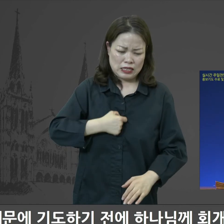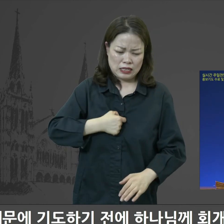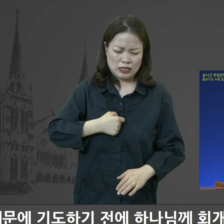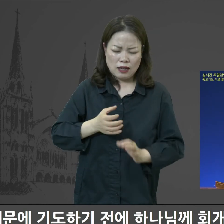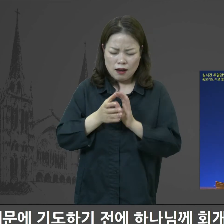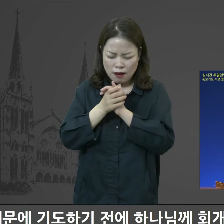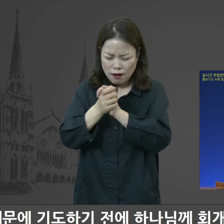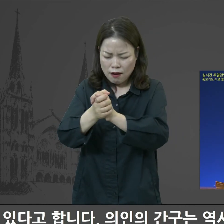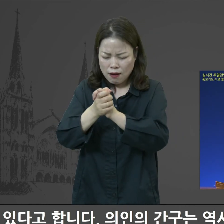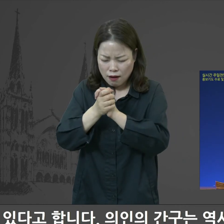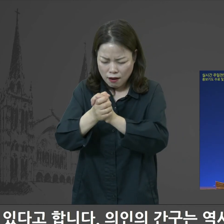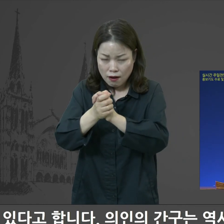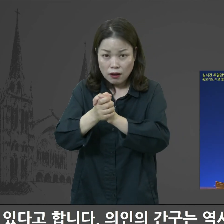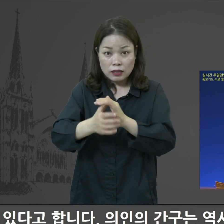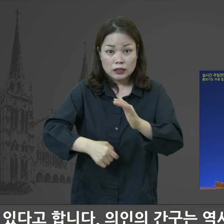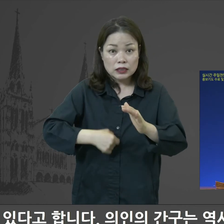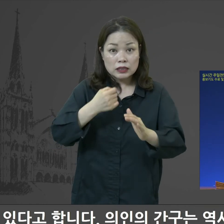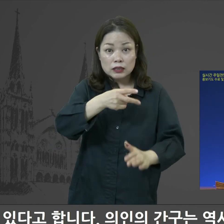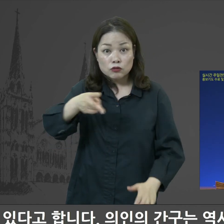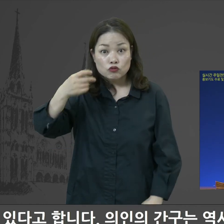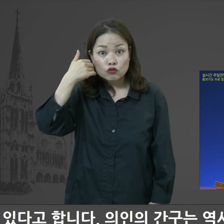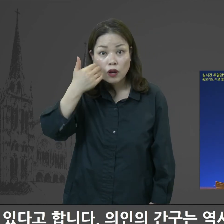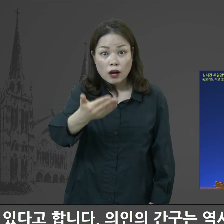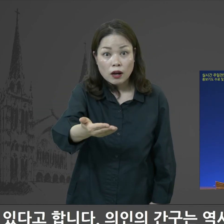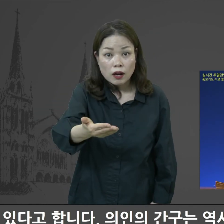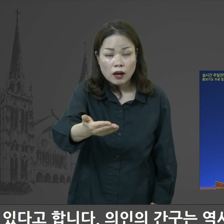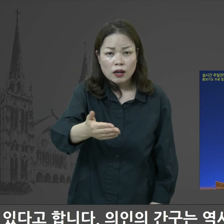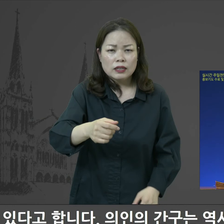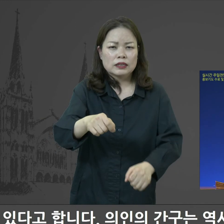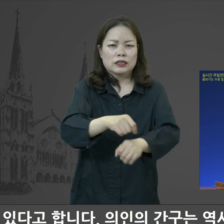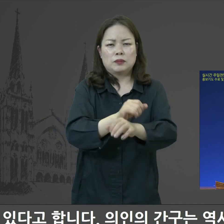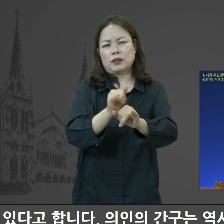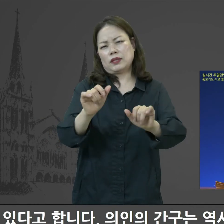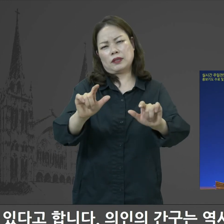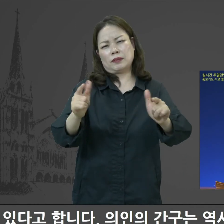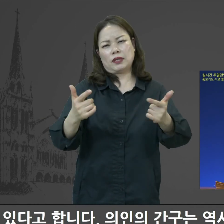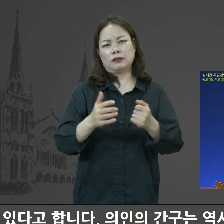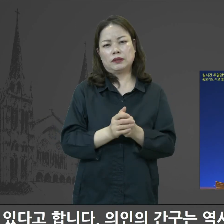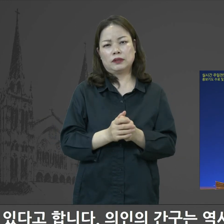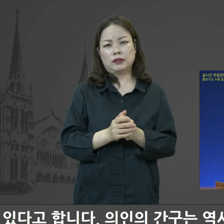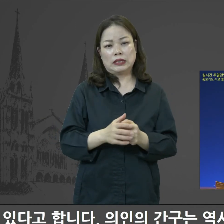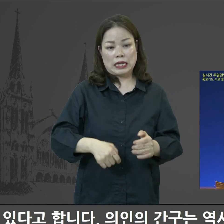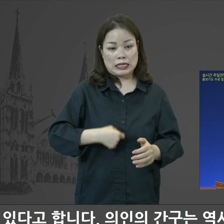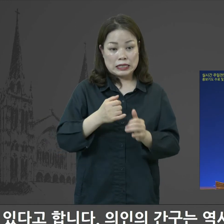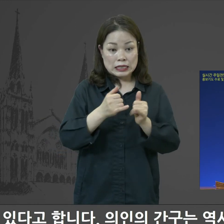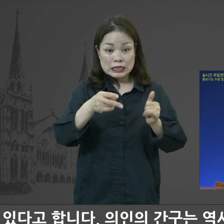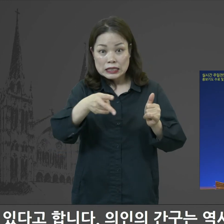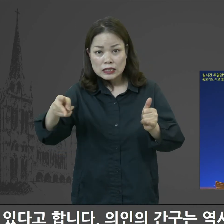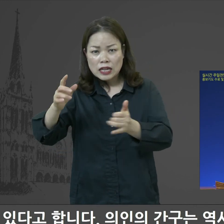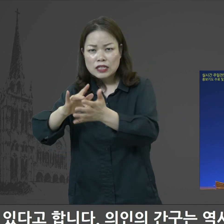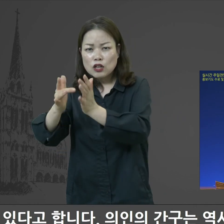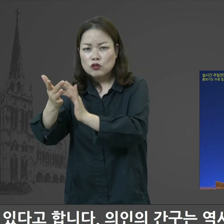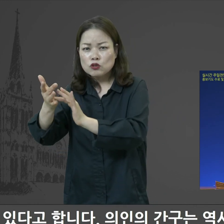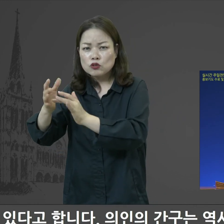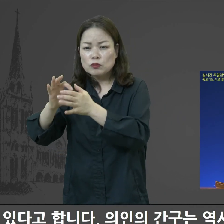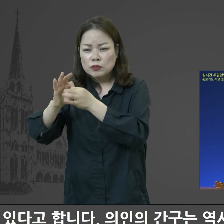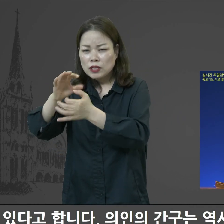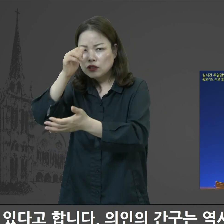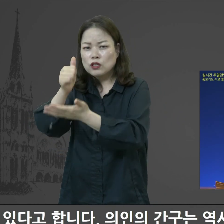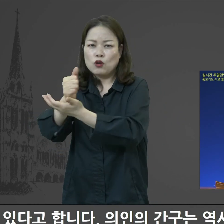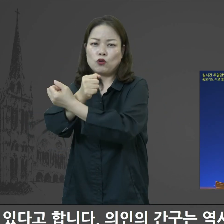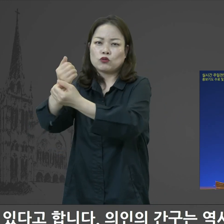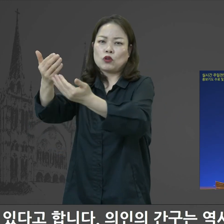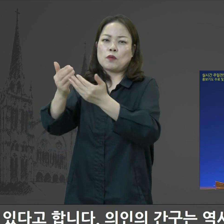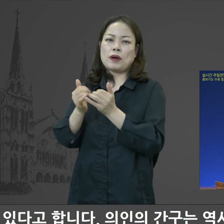간구입니다. 이 본문에서 말하는 의인은 누구일까요? 특별한 사람이 아닙니다. 여기서 말하는 의인은 예수님을 통해 죄 용서를 받은